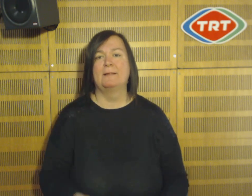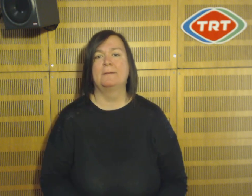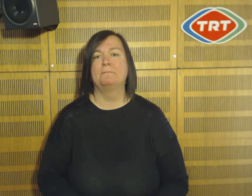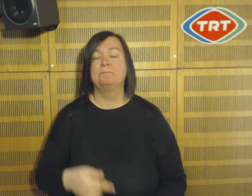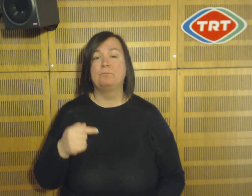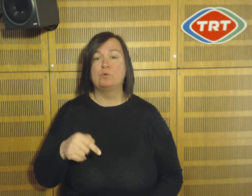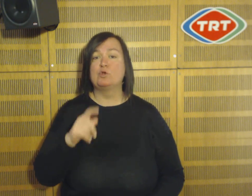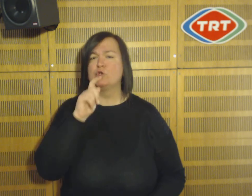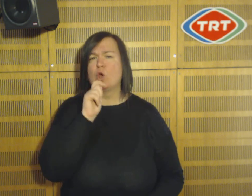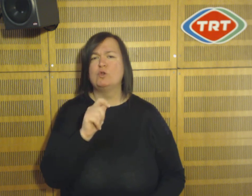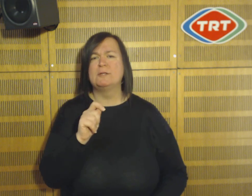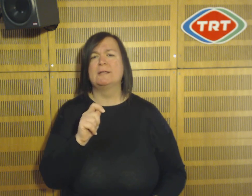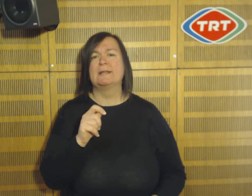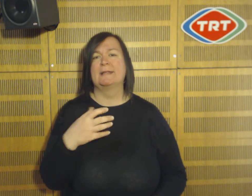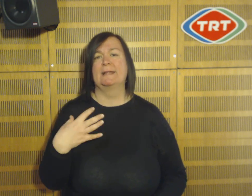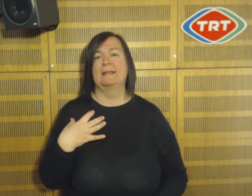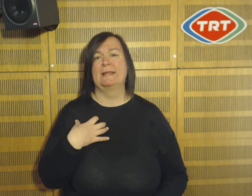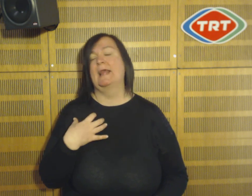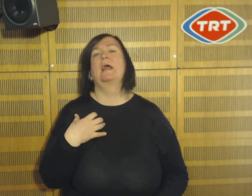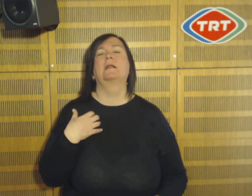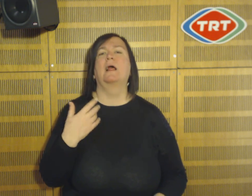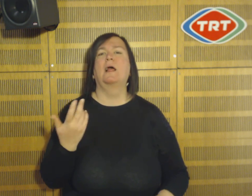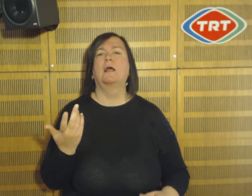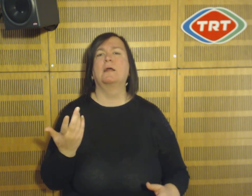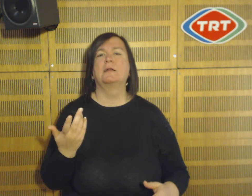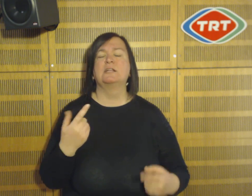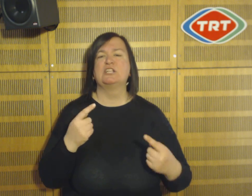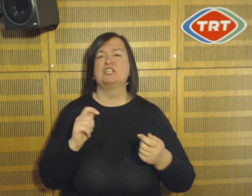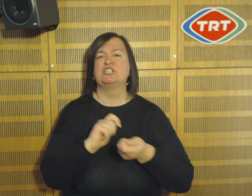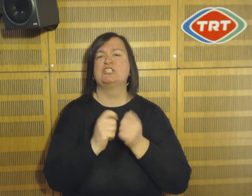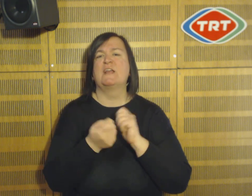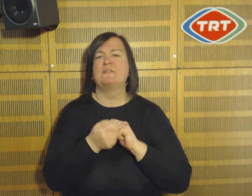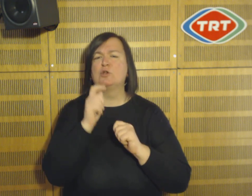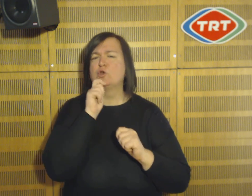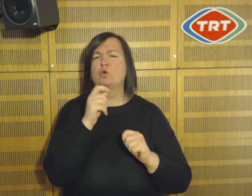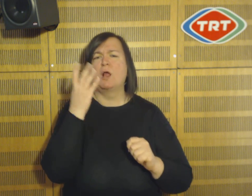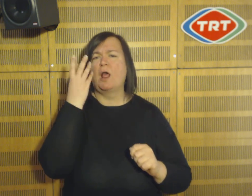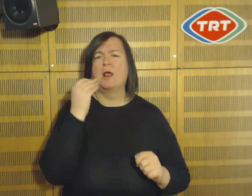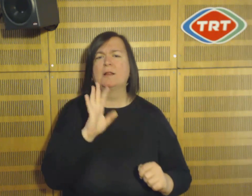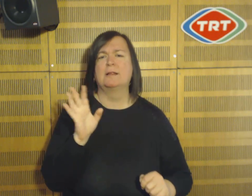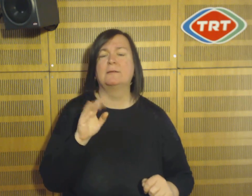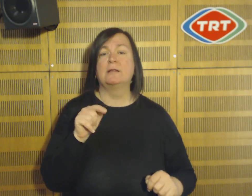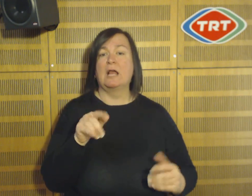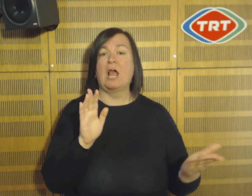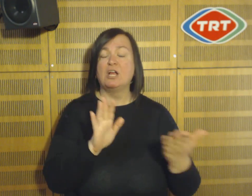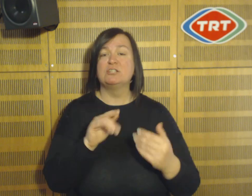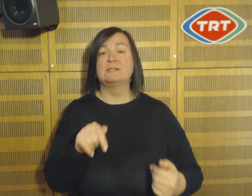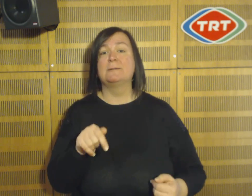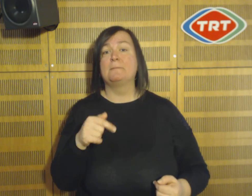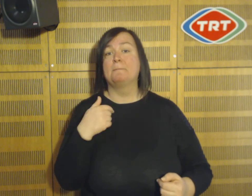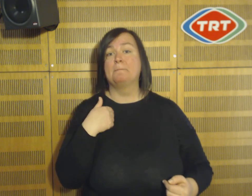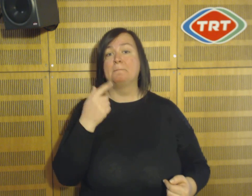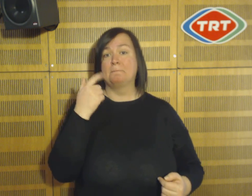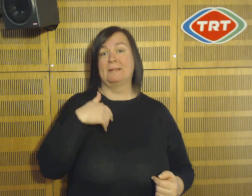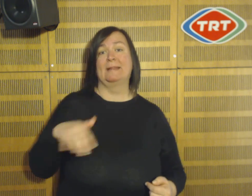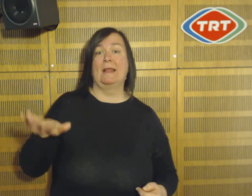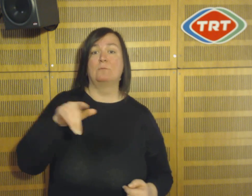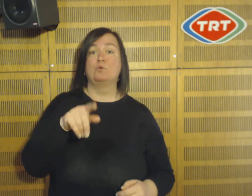sözcükler aslında kendi hatlarına herhangi bir şekilde çeviri sözcüğü olarak adlandırılmasına karşın Biz genel olarak baktığımızda bu sözlükleri bir